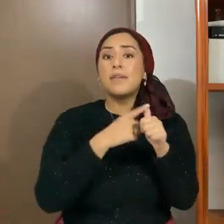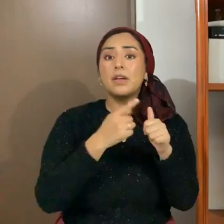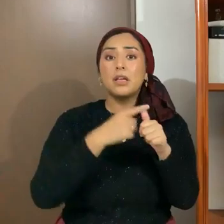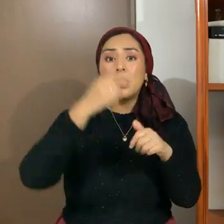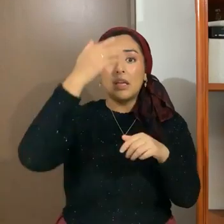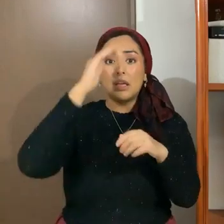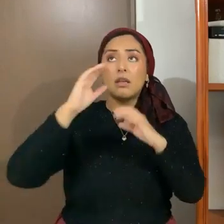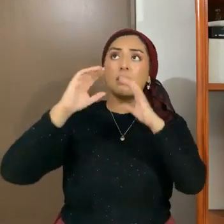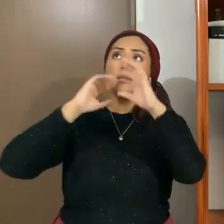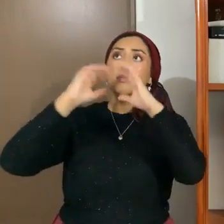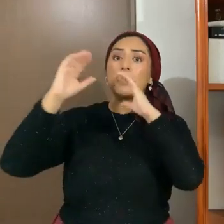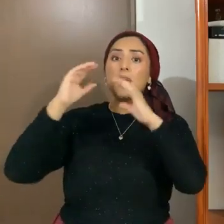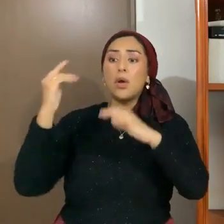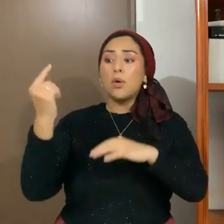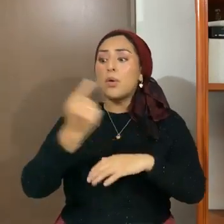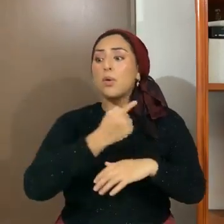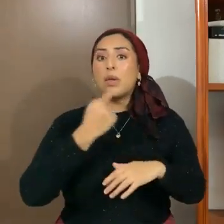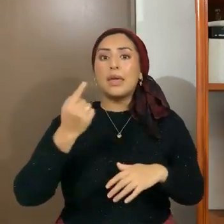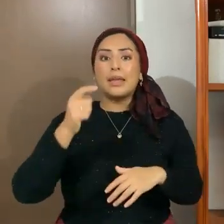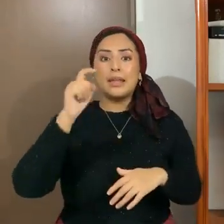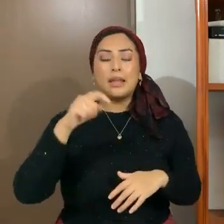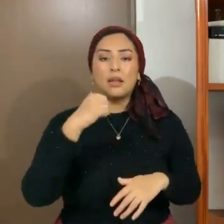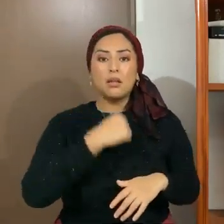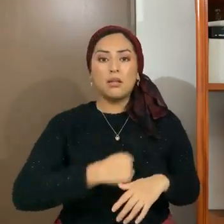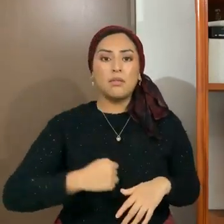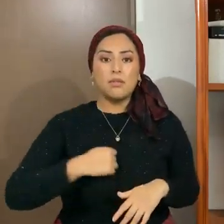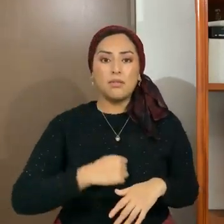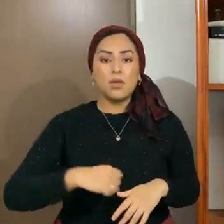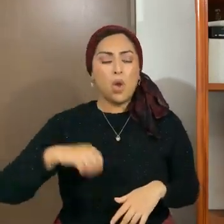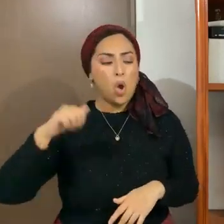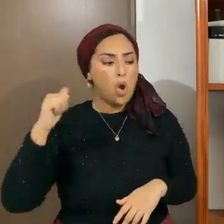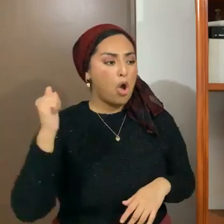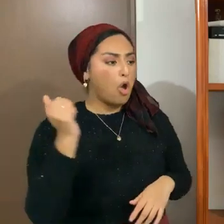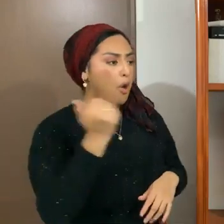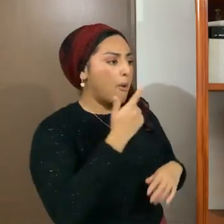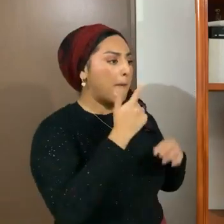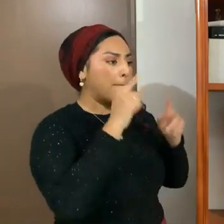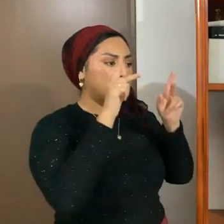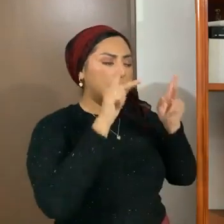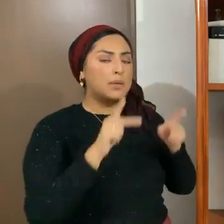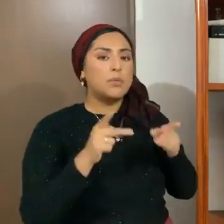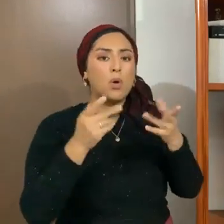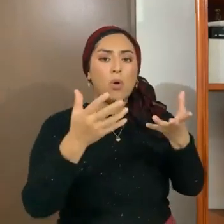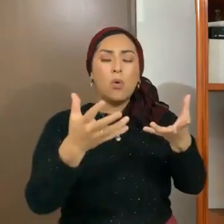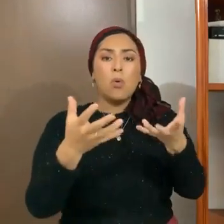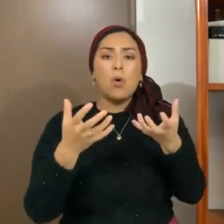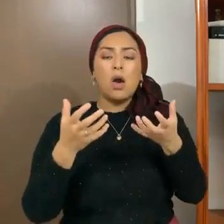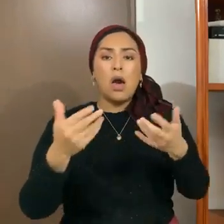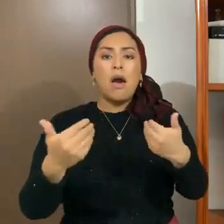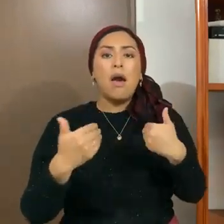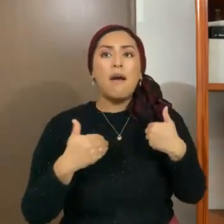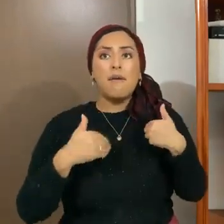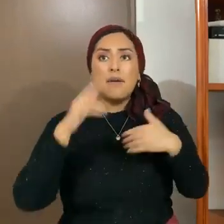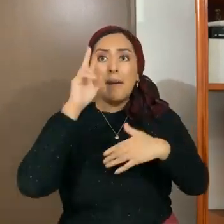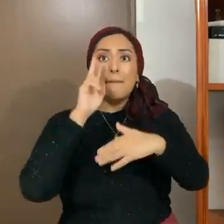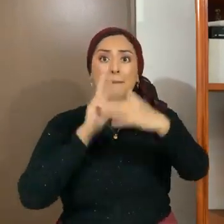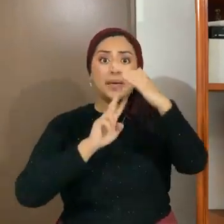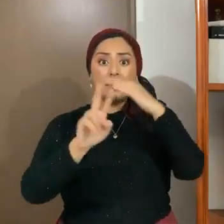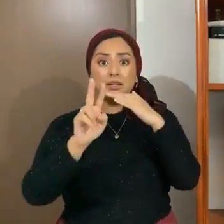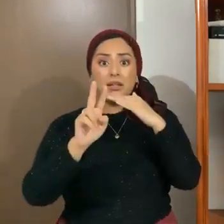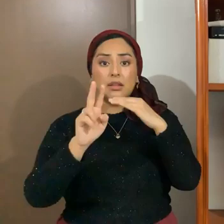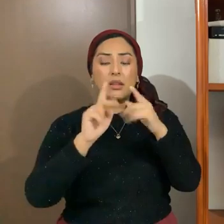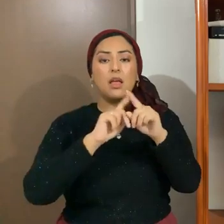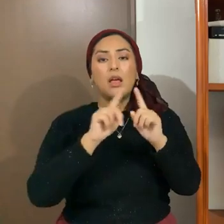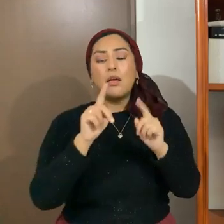nos va a hablar para arrepentirnos. Todas las personas quieren tener visiones como las tuvo Yohanan, pero no